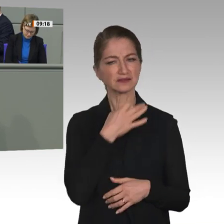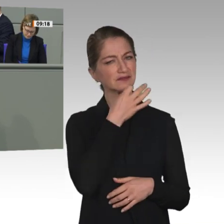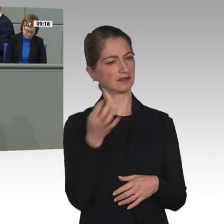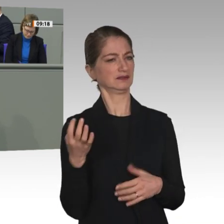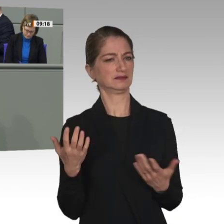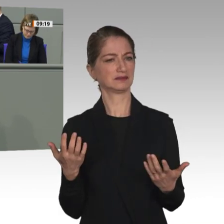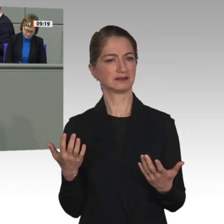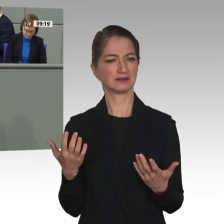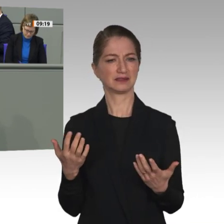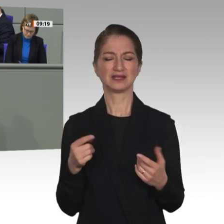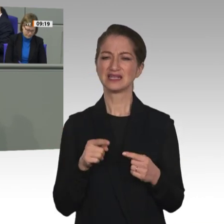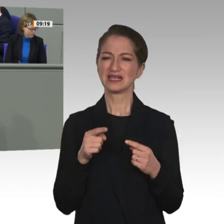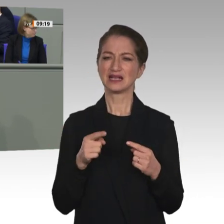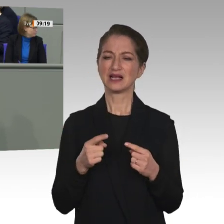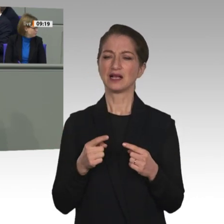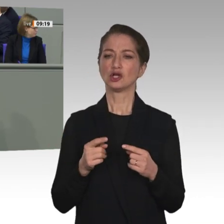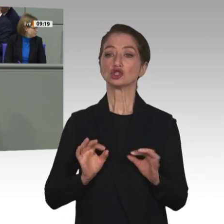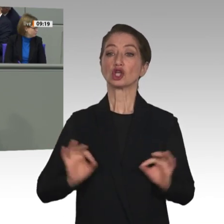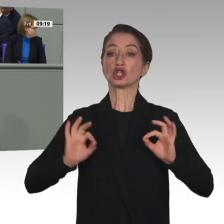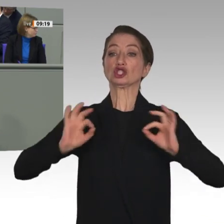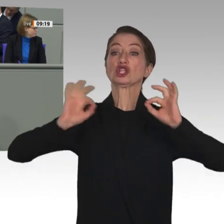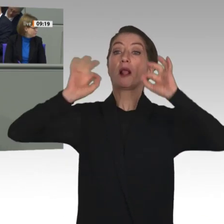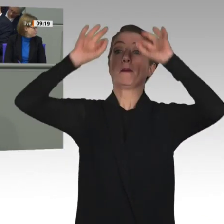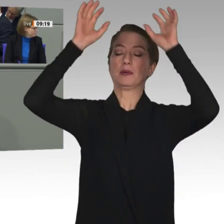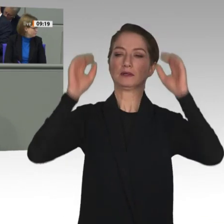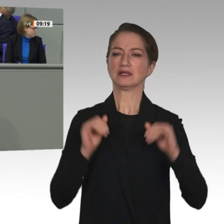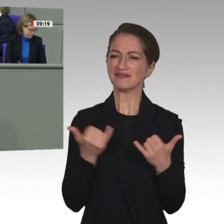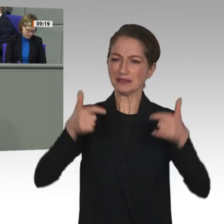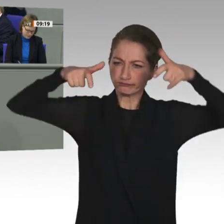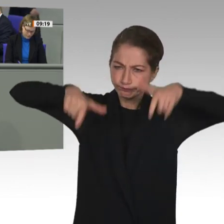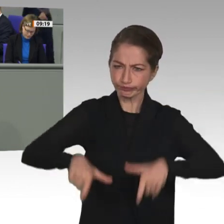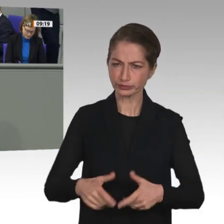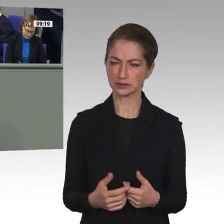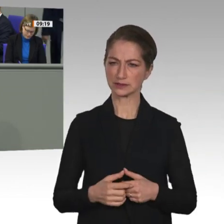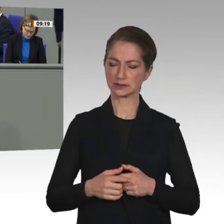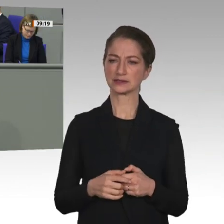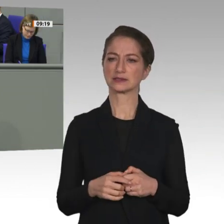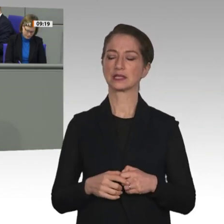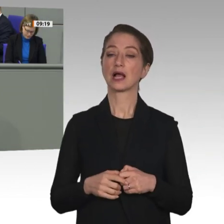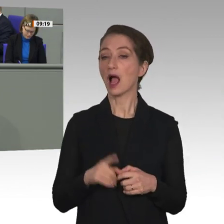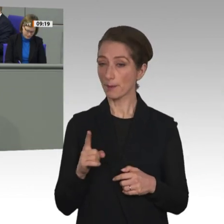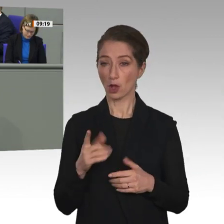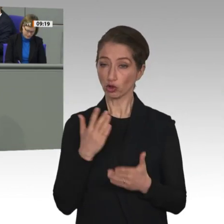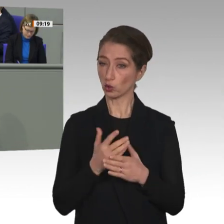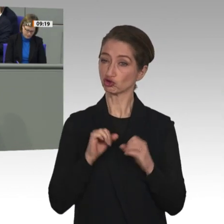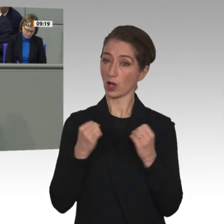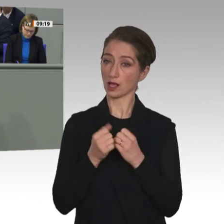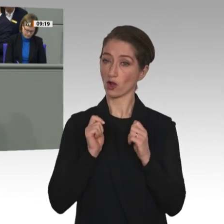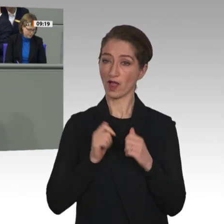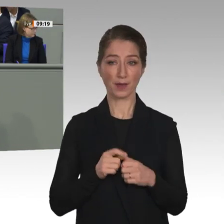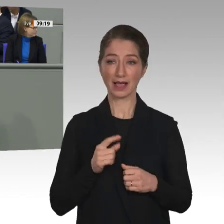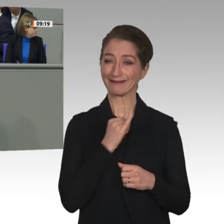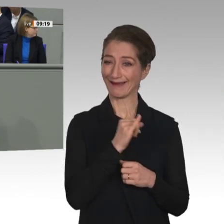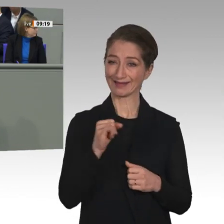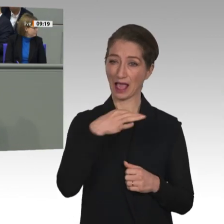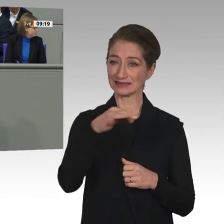wir diese unheilvolle Eskalation stoppen? Aber der Kampf gegen diese Eskalation ist eben nicht nur Aufgabe des Staates. Wir alle, jeder Einzelne